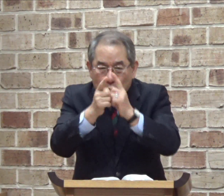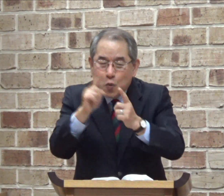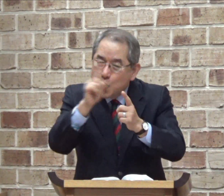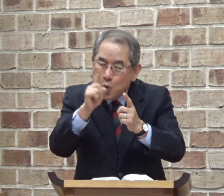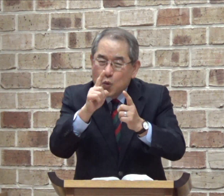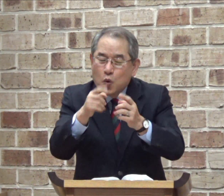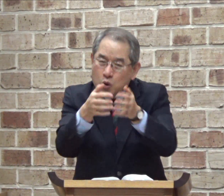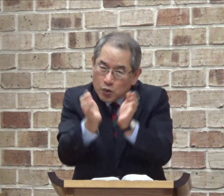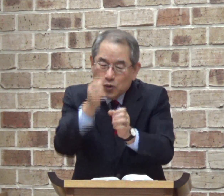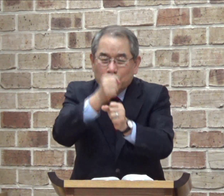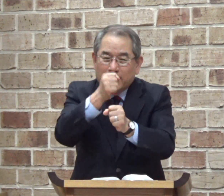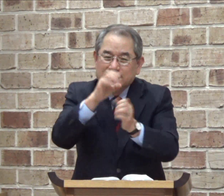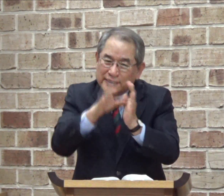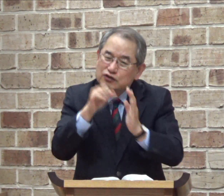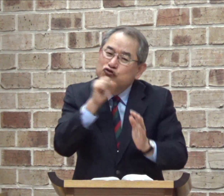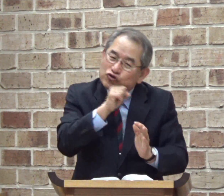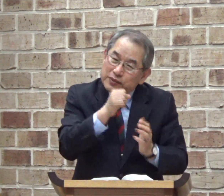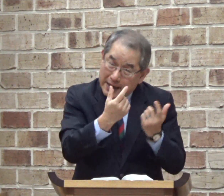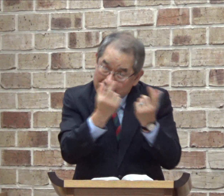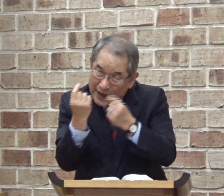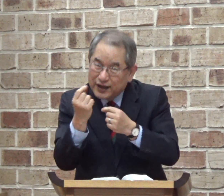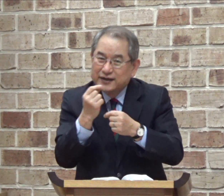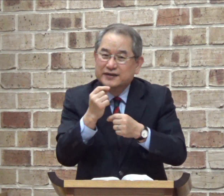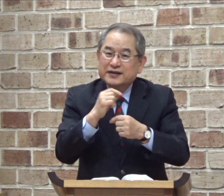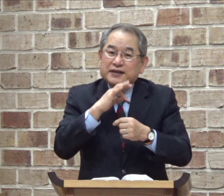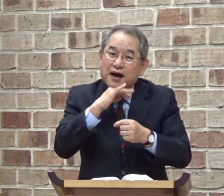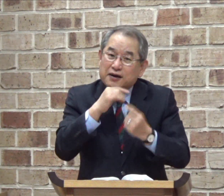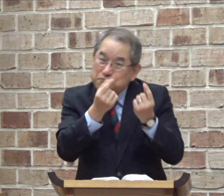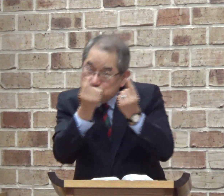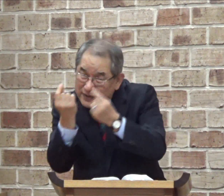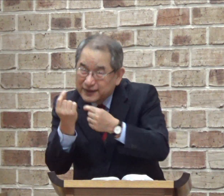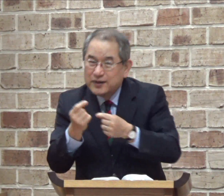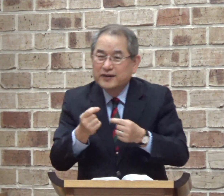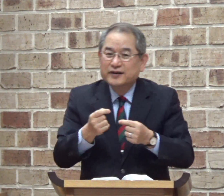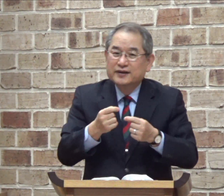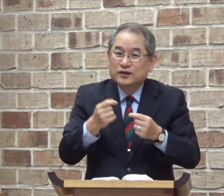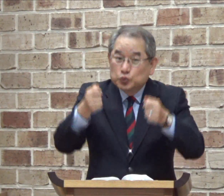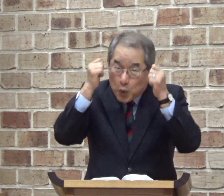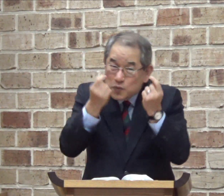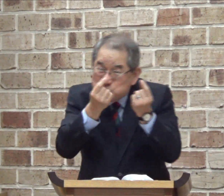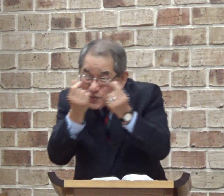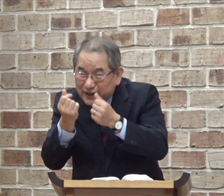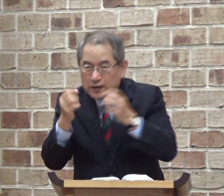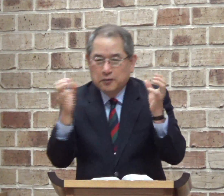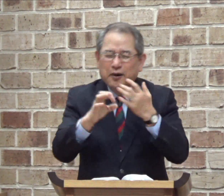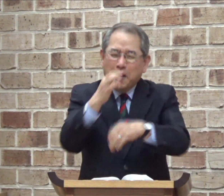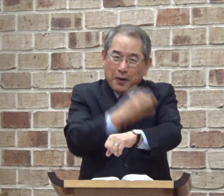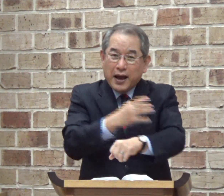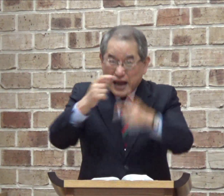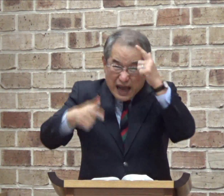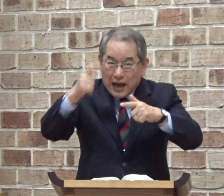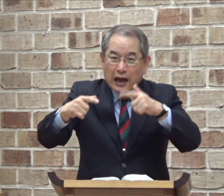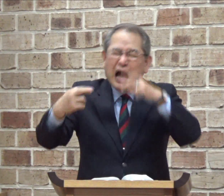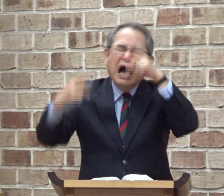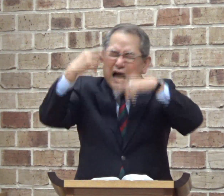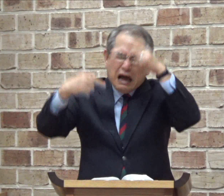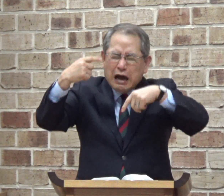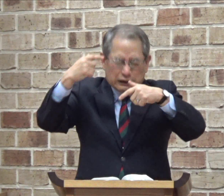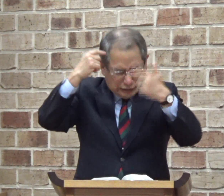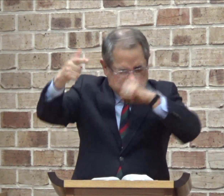성격이 비슷하고 취미가 비슷한 사람이 하나가 된다는 건 쉽습니다. 그런데 천차만별의 각양각색의 차이가 있는 사람들이 생각이